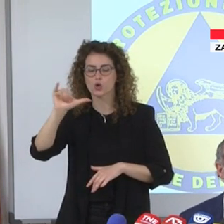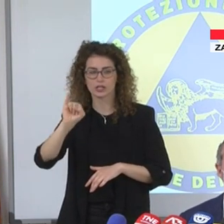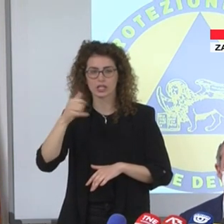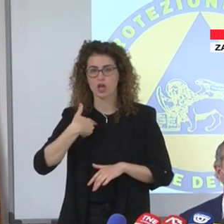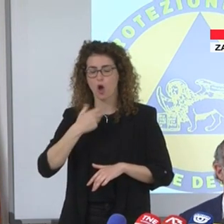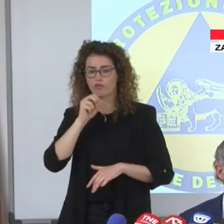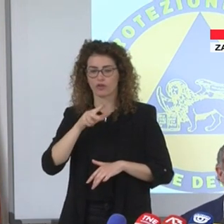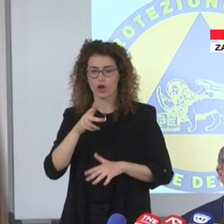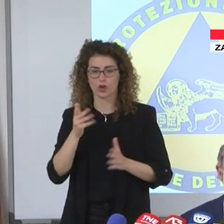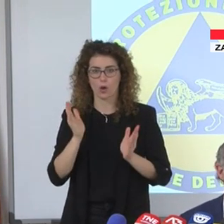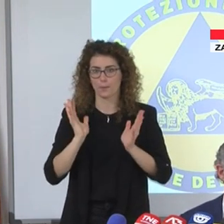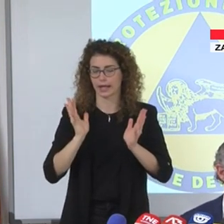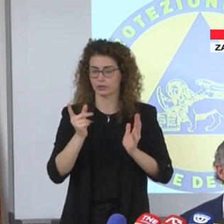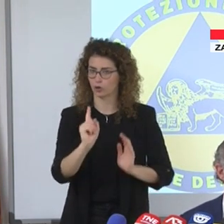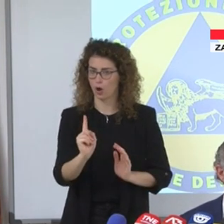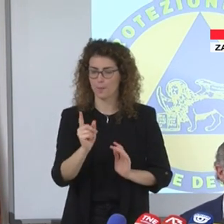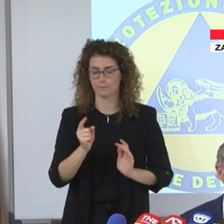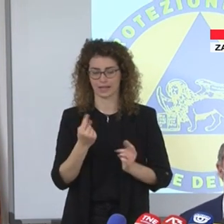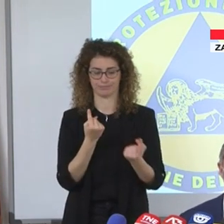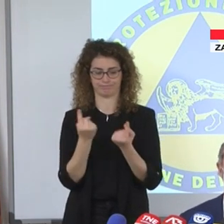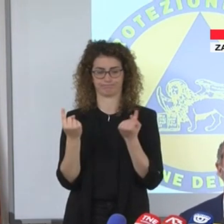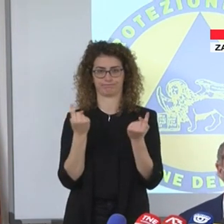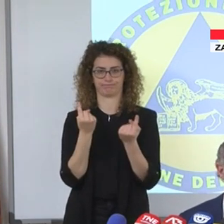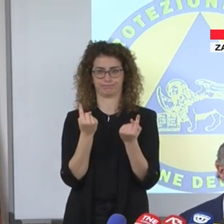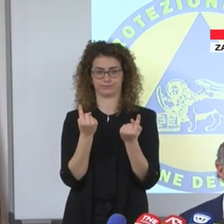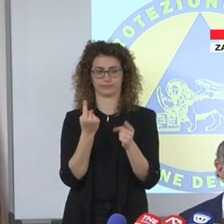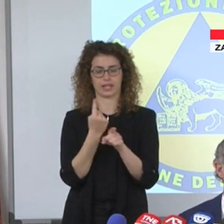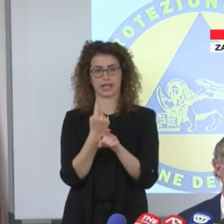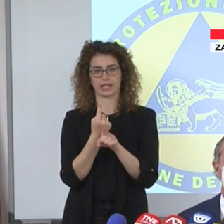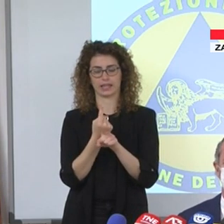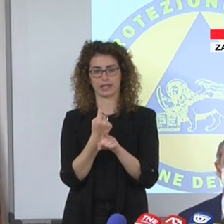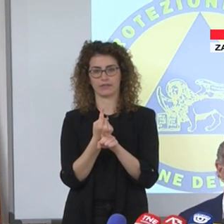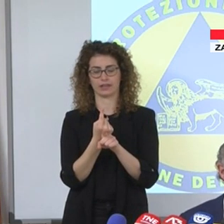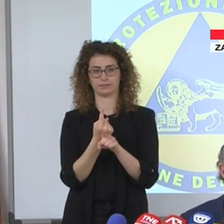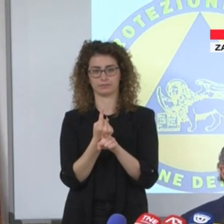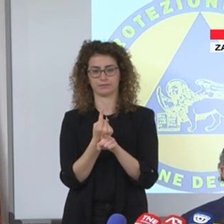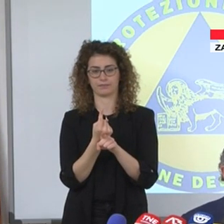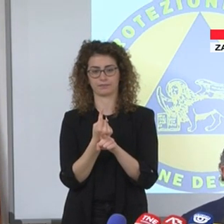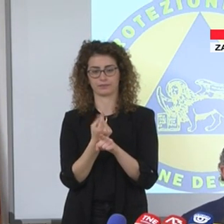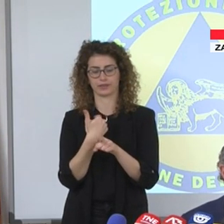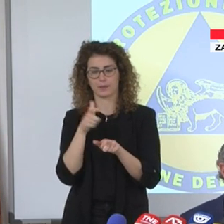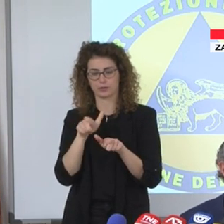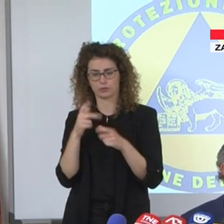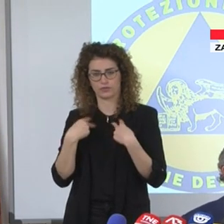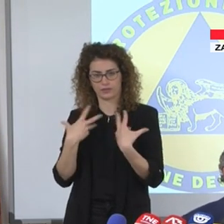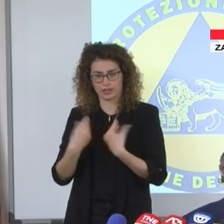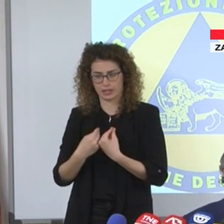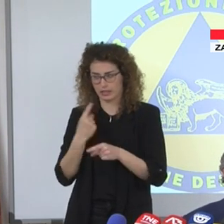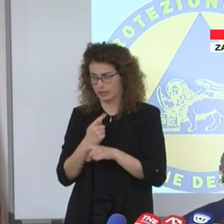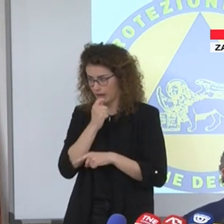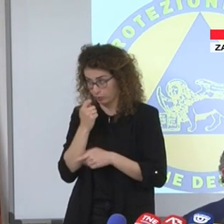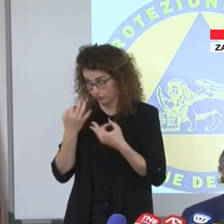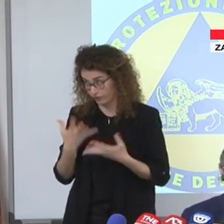Io non voglio fare allarmismi, ma davanti a un contesto nel quale bisogna avere la certezza anche se chi vive con te ha fatto il